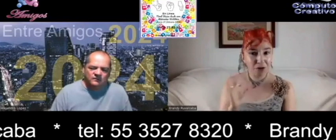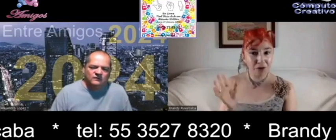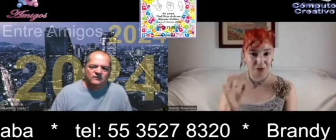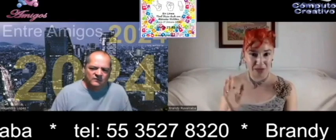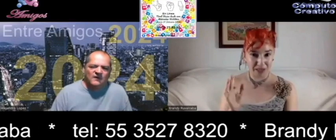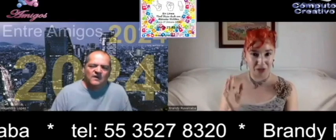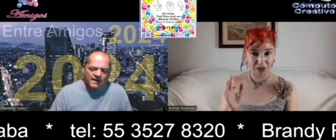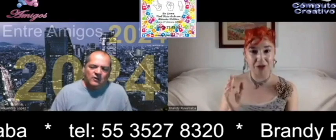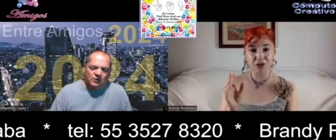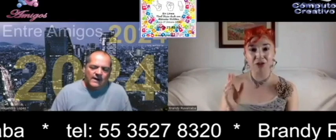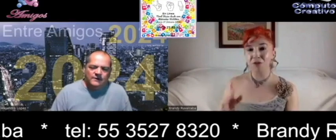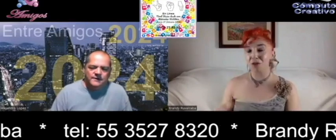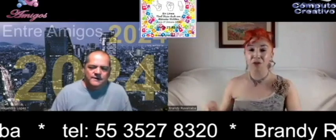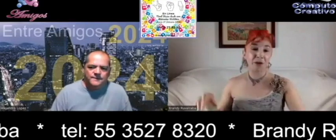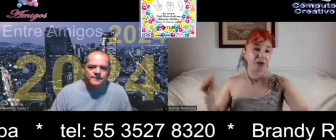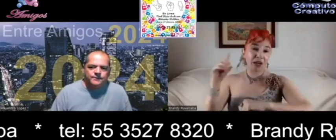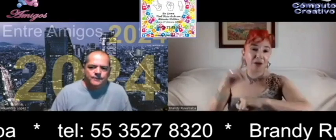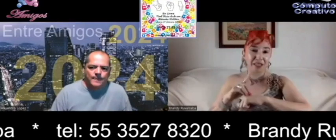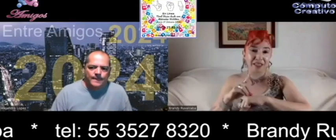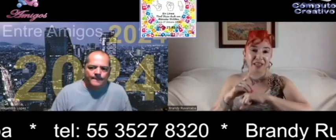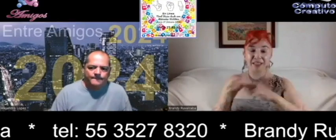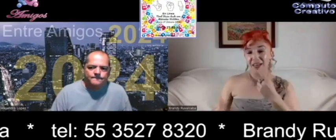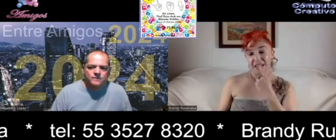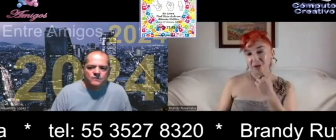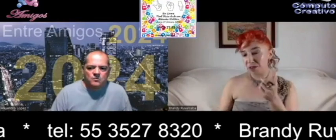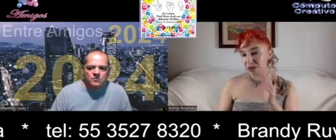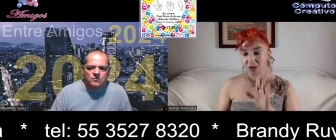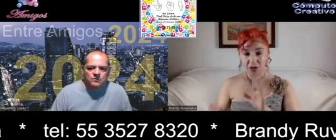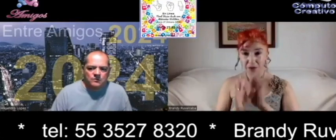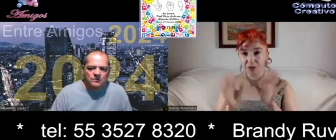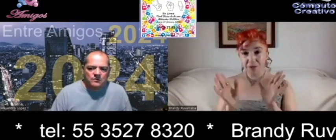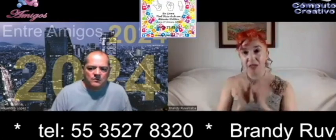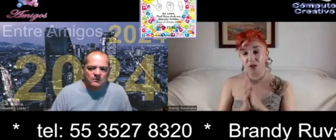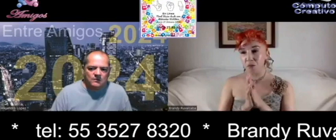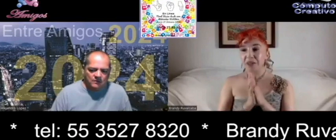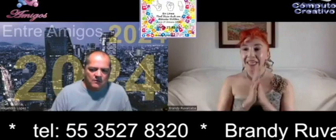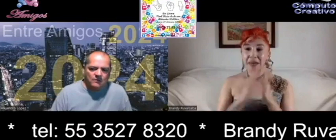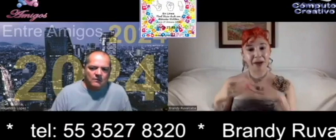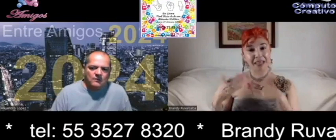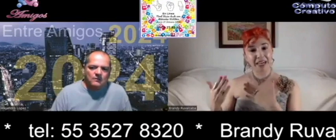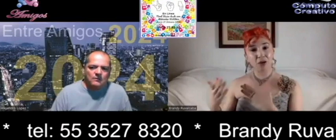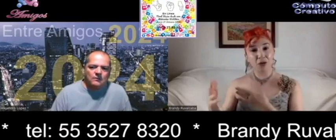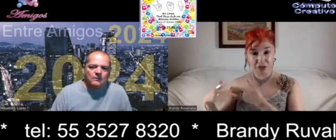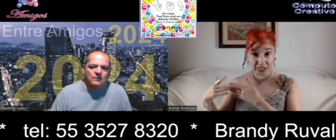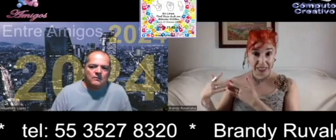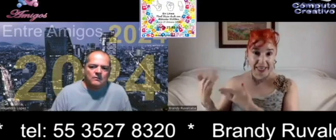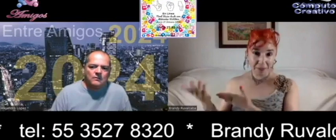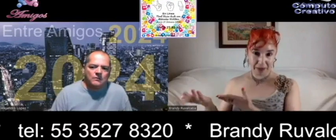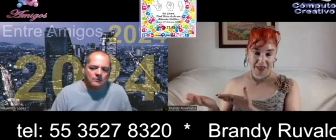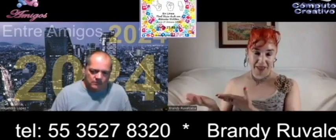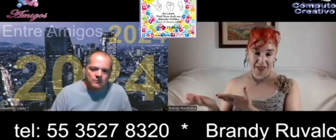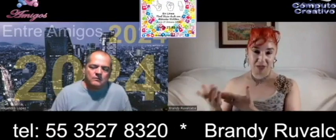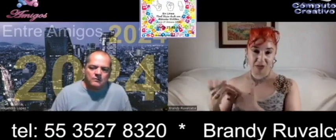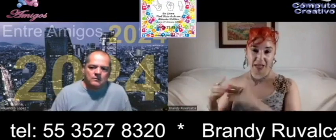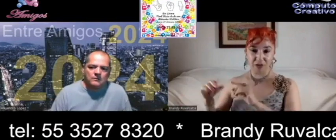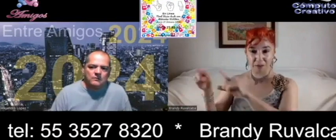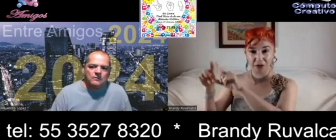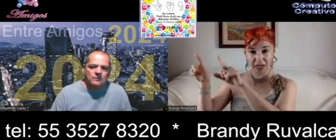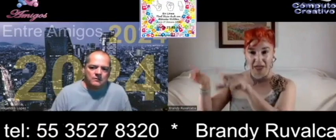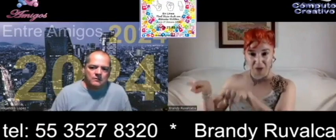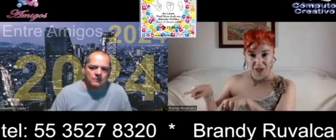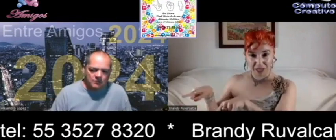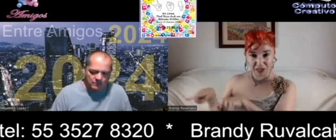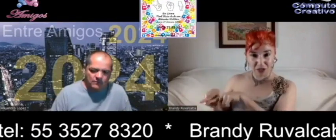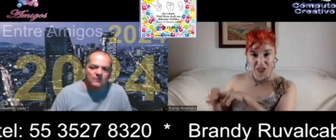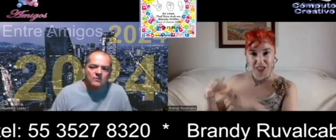algo automático, o sea, no es Claro, como claro, yo sí. y aprendo a leer los labios. No. ¿Qué pasa con los intérpretes? O sea, los que ponen